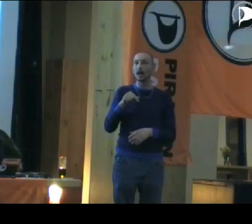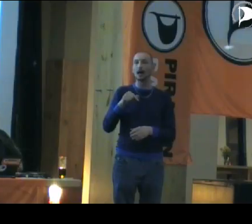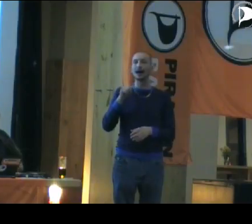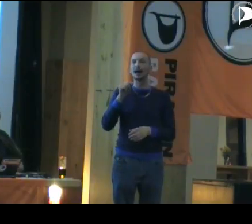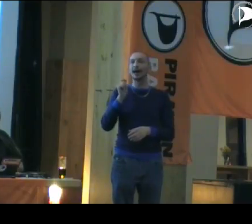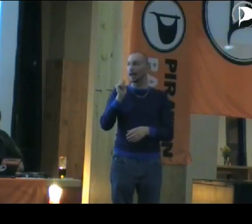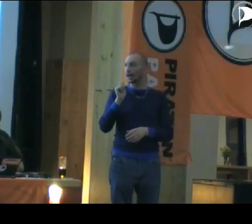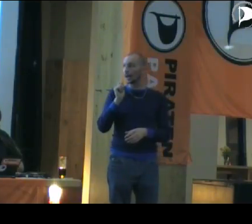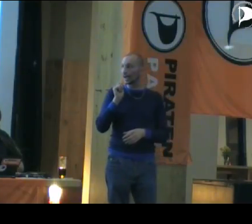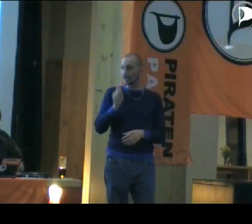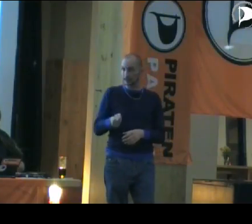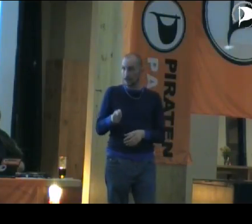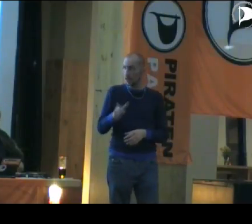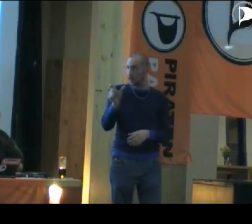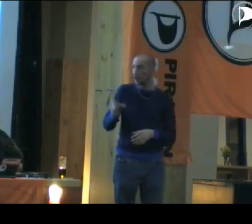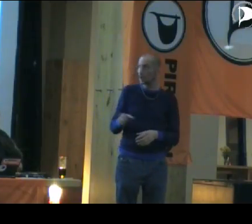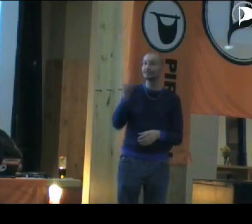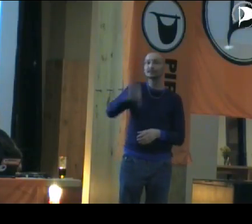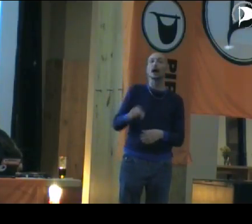ihr nicht